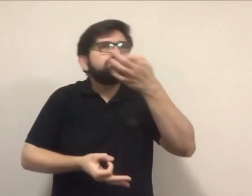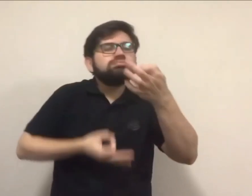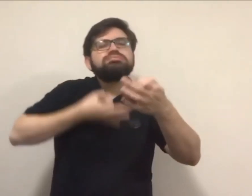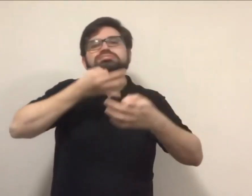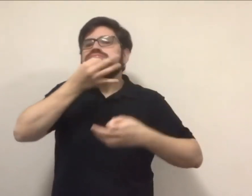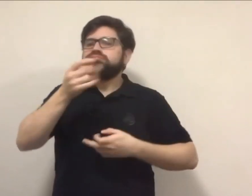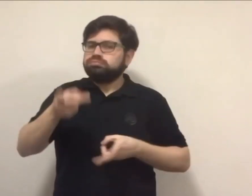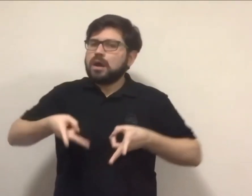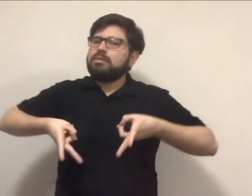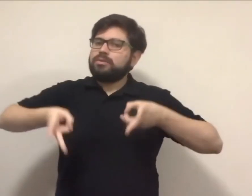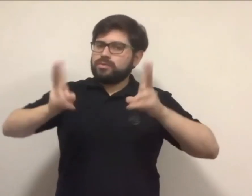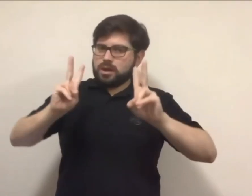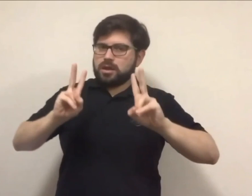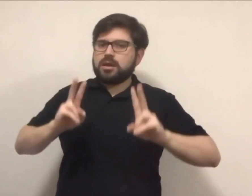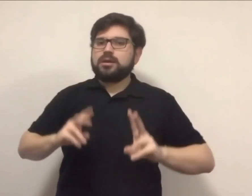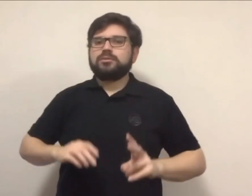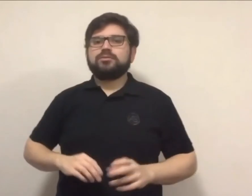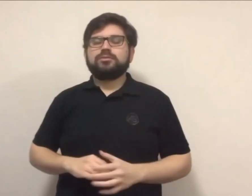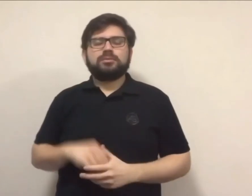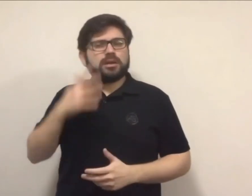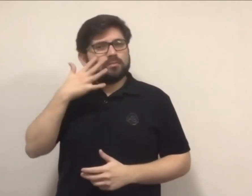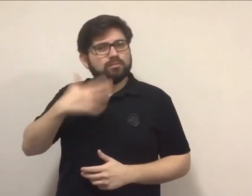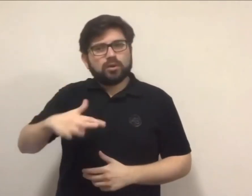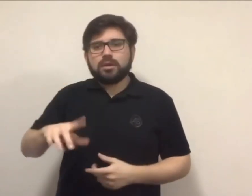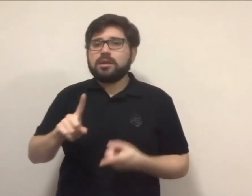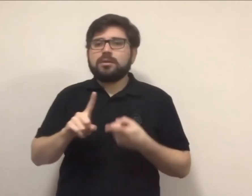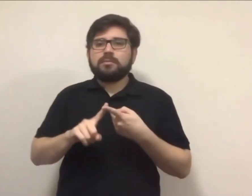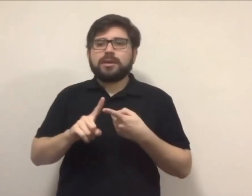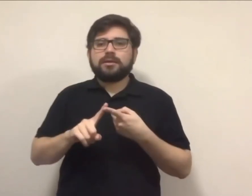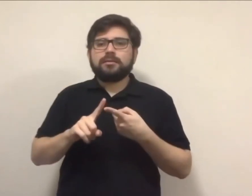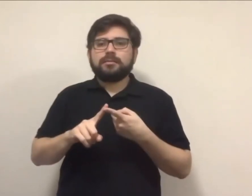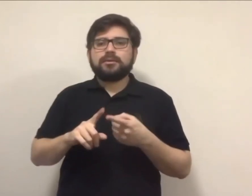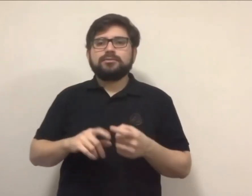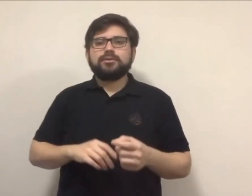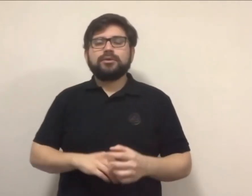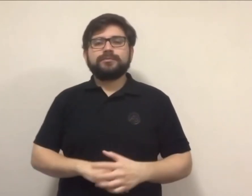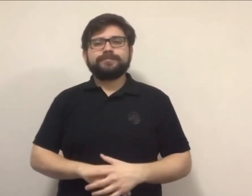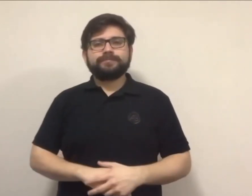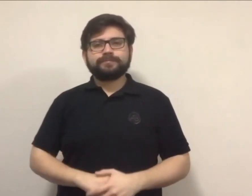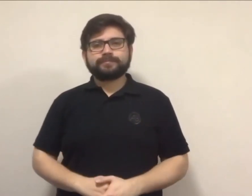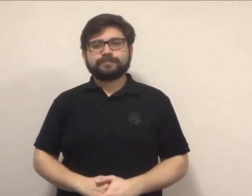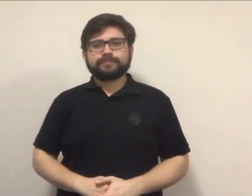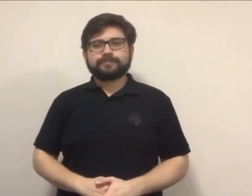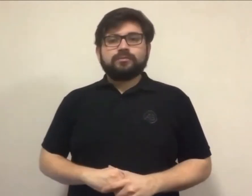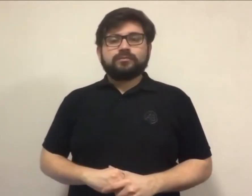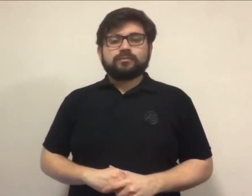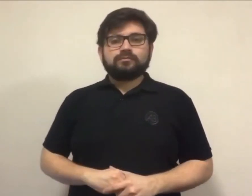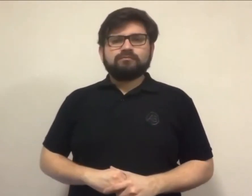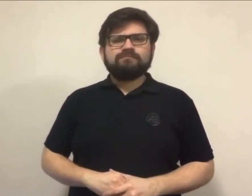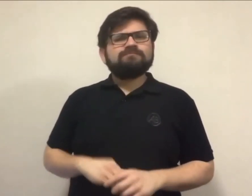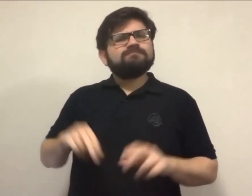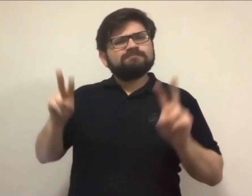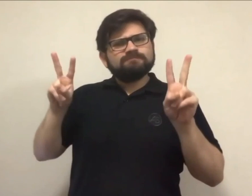lo que los niños quieren contar. Eso también es un derecho y se llama derecho de participación.